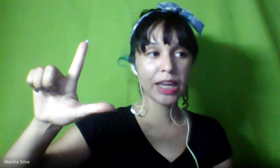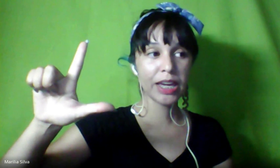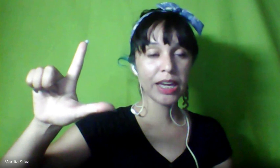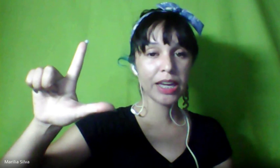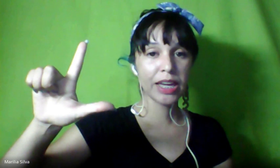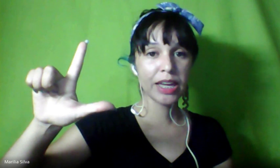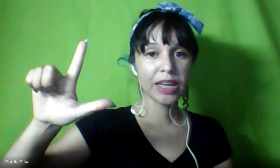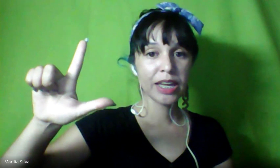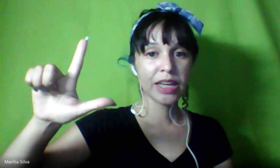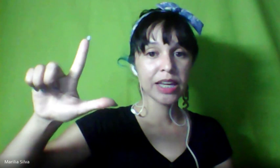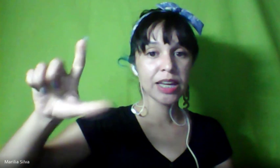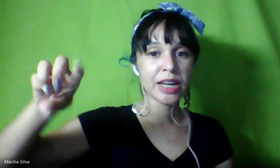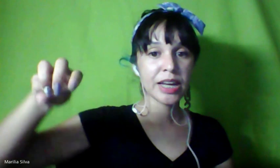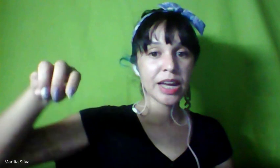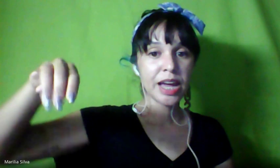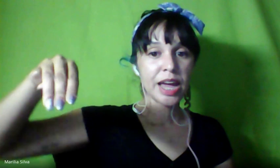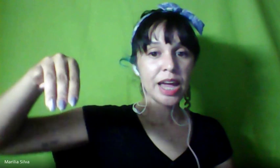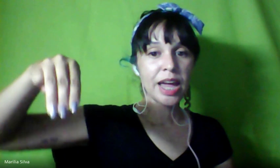L,